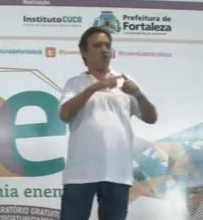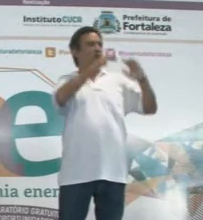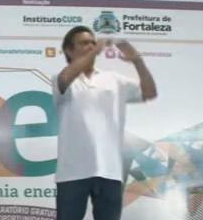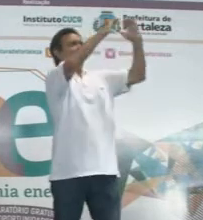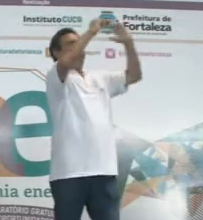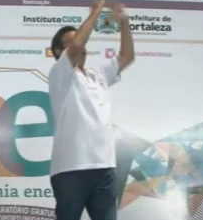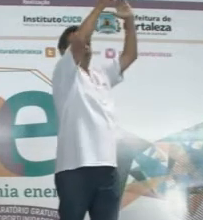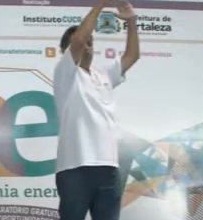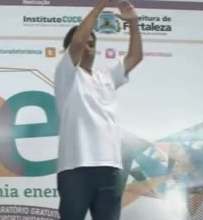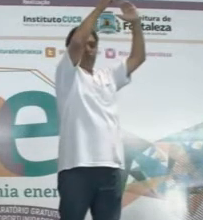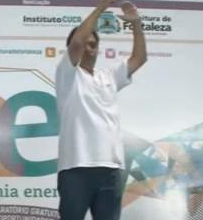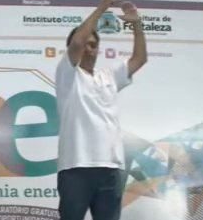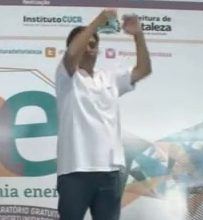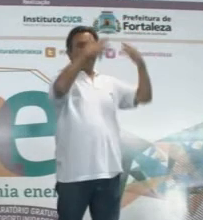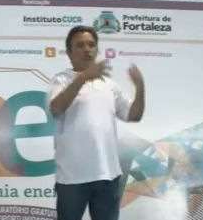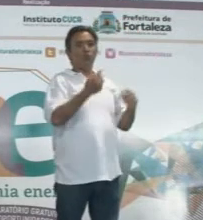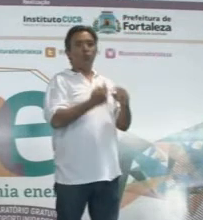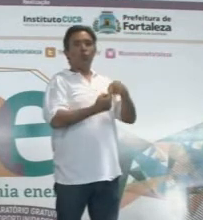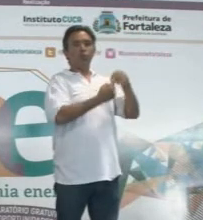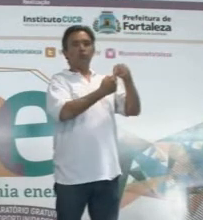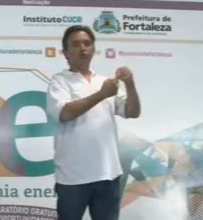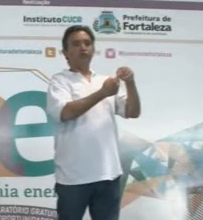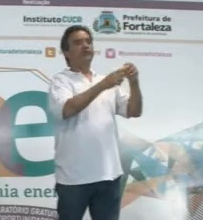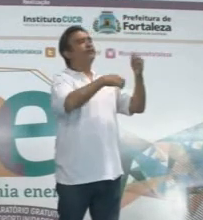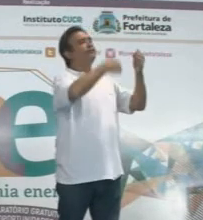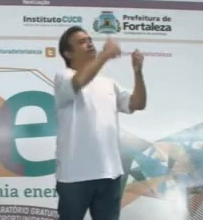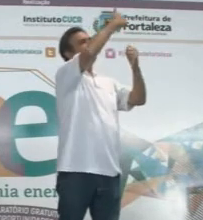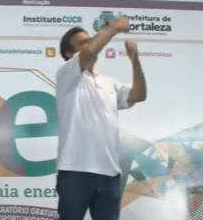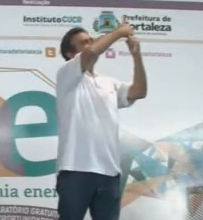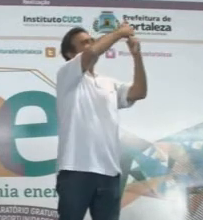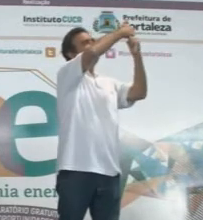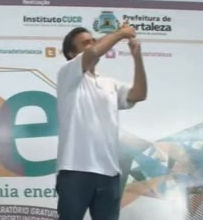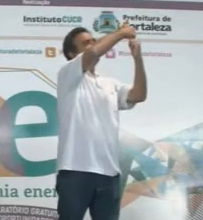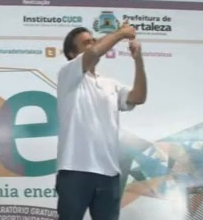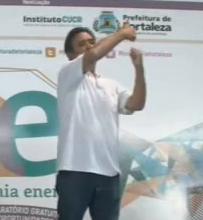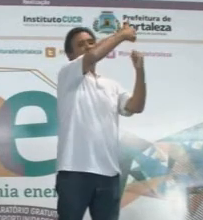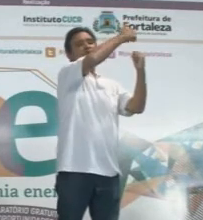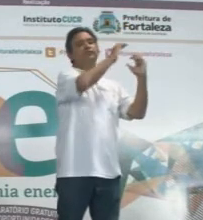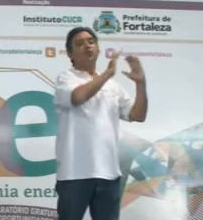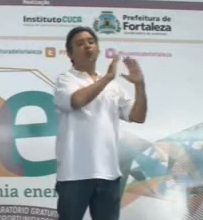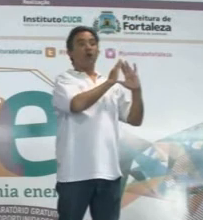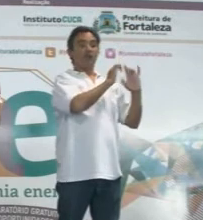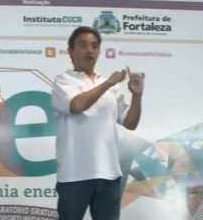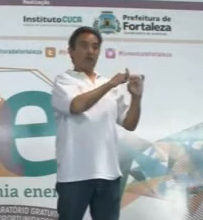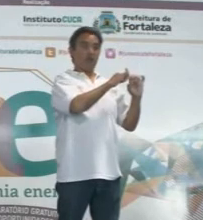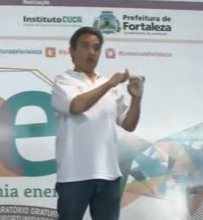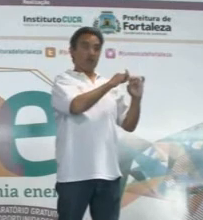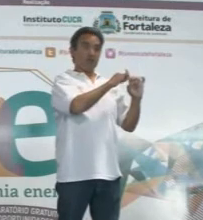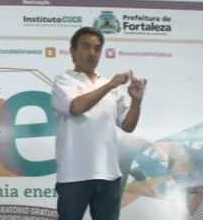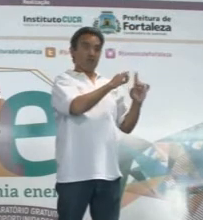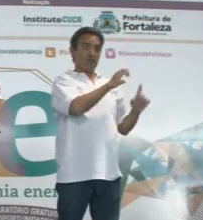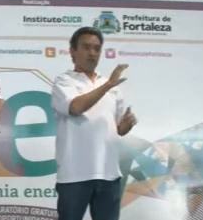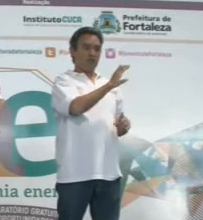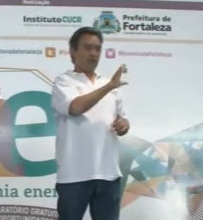acima dele. Tá? Aí debaixo do rei, aí vem o clero e a nobreza. O clero, primeiro